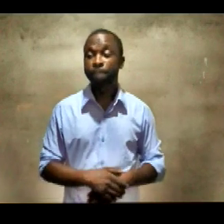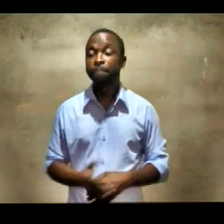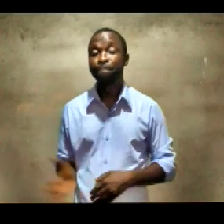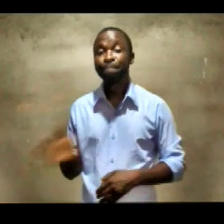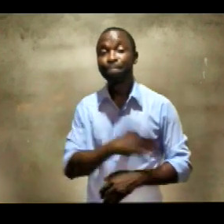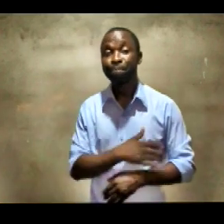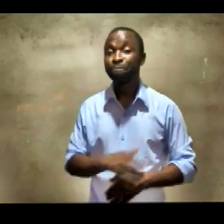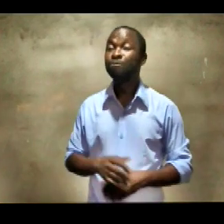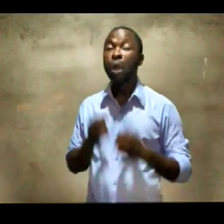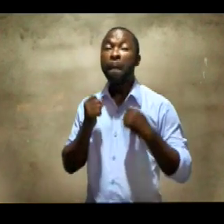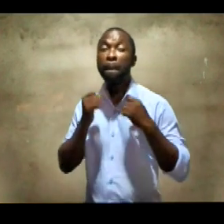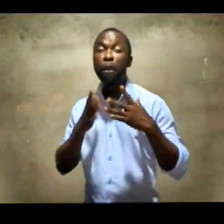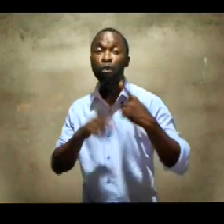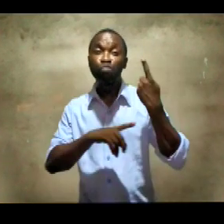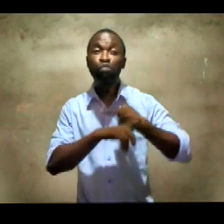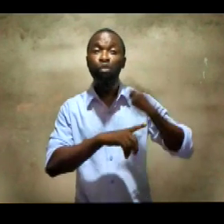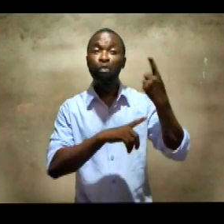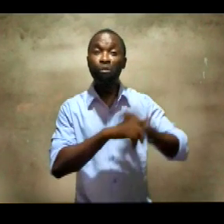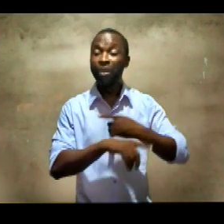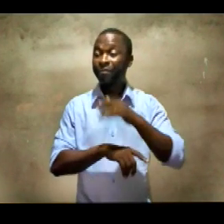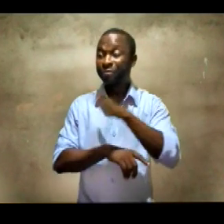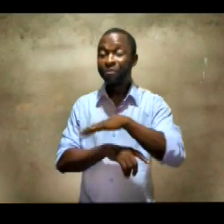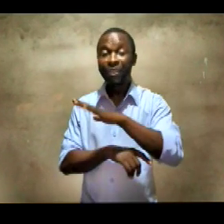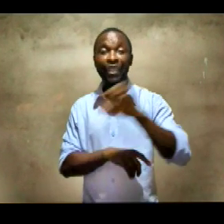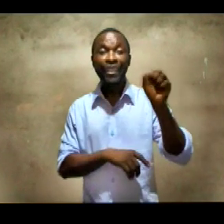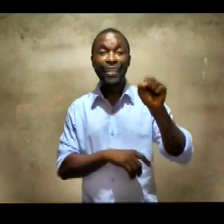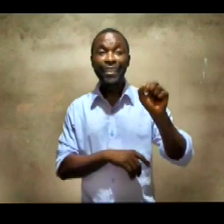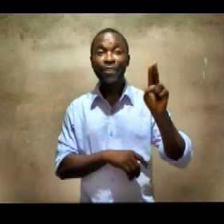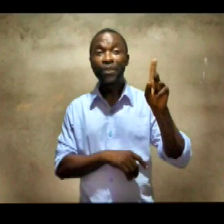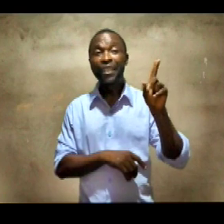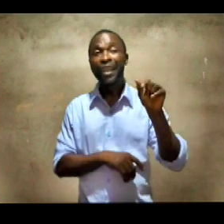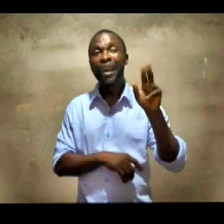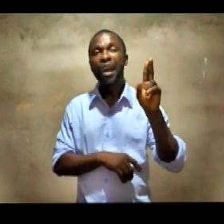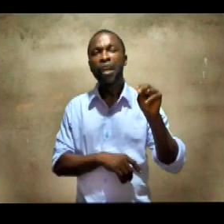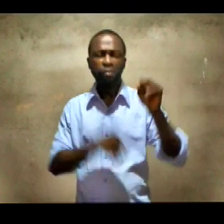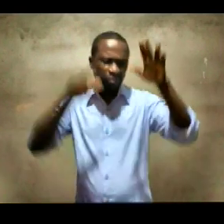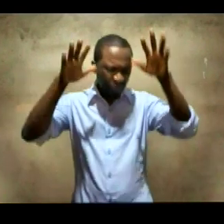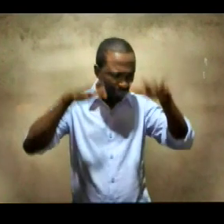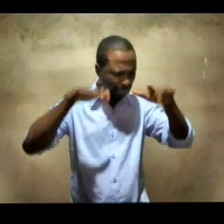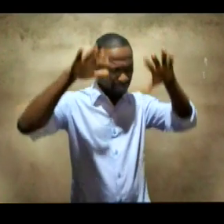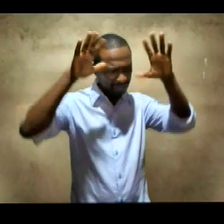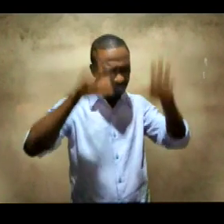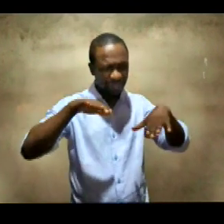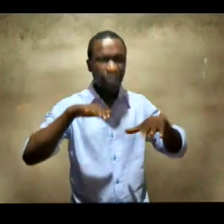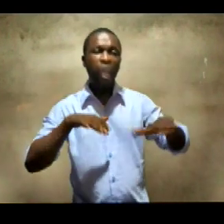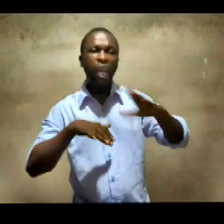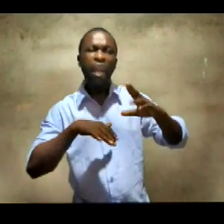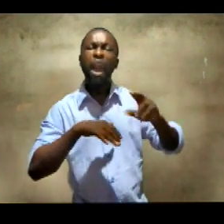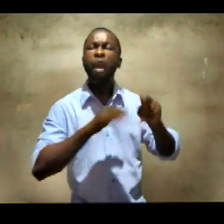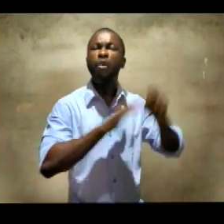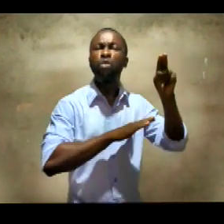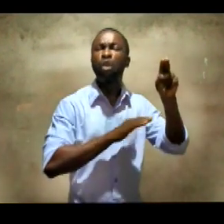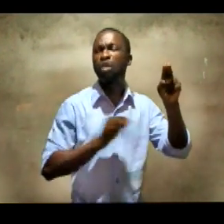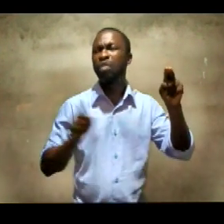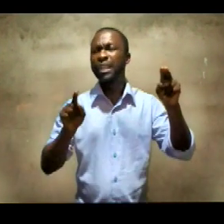Depuis plusieurs mois, des pluies torrentielles s'abattent sur le Soudan du Sud. De vastes régions du nord et de l'est du pays ont été inondées.